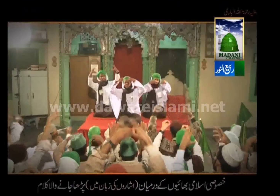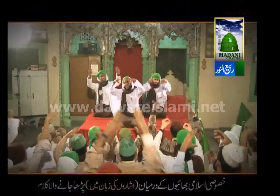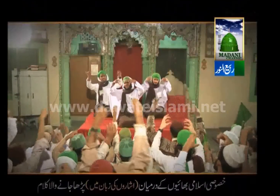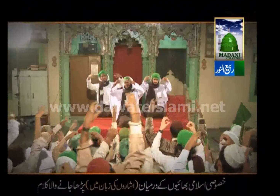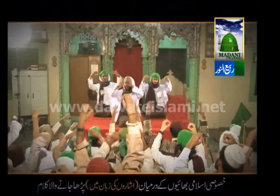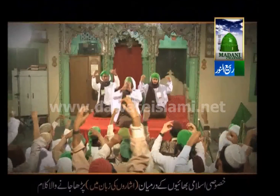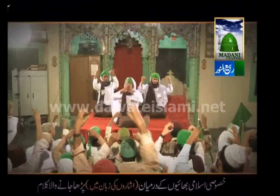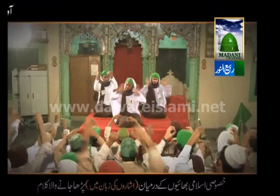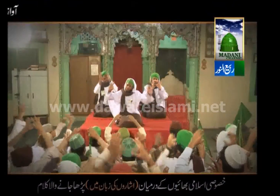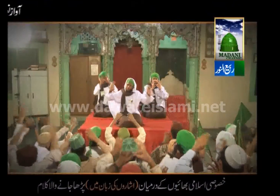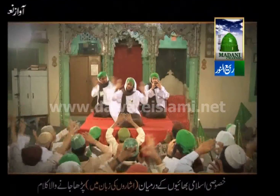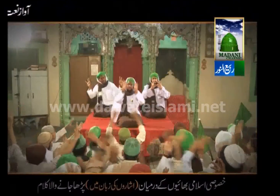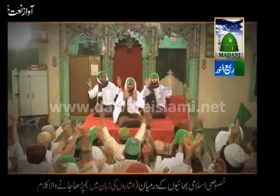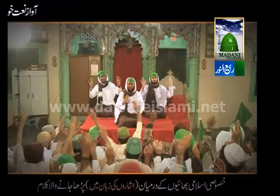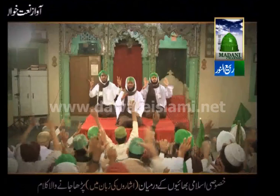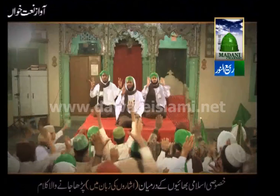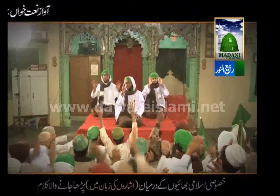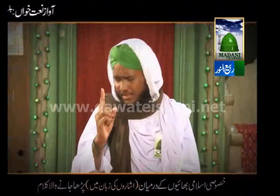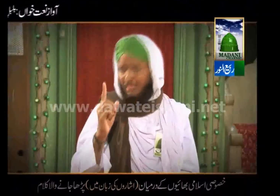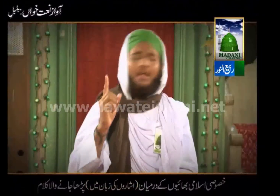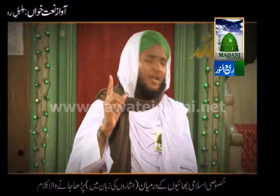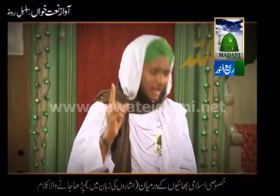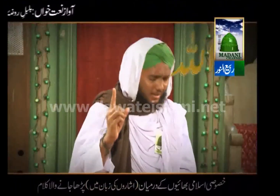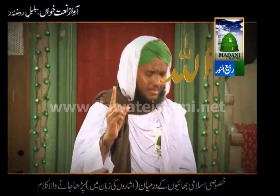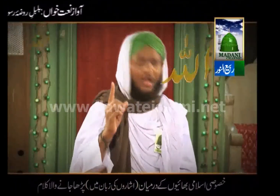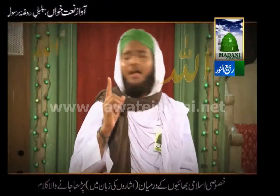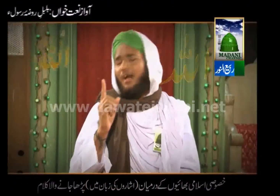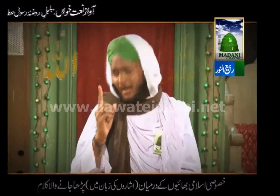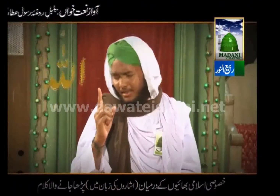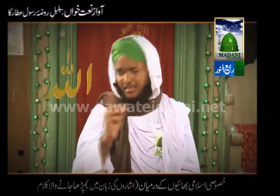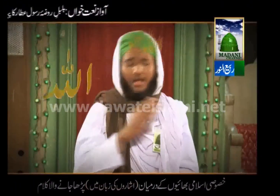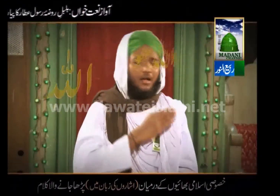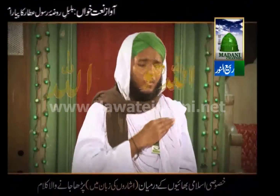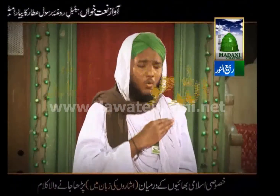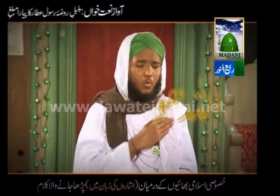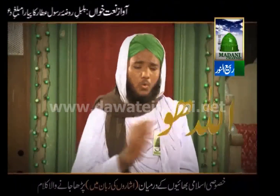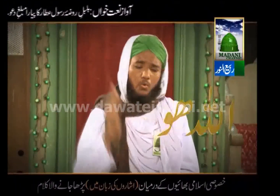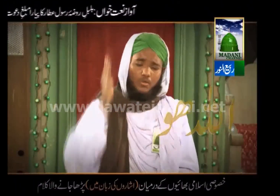نور سے معمور ہے، اللہ اللہ اللہ